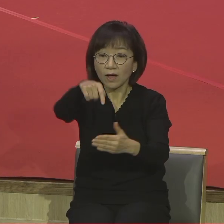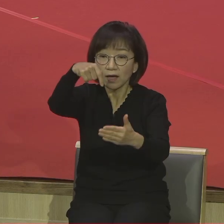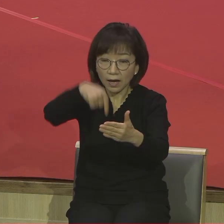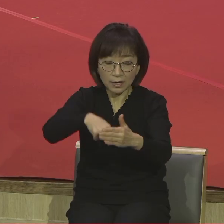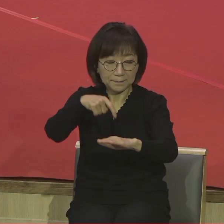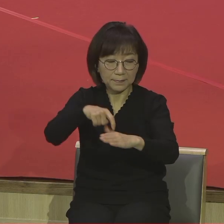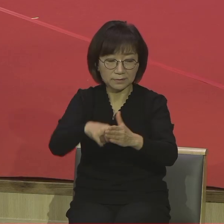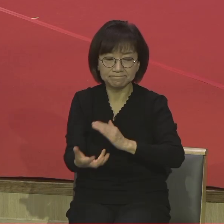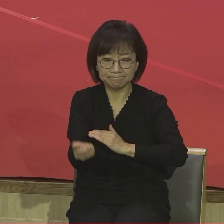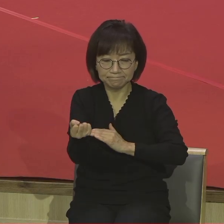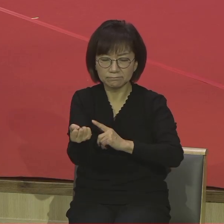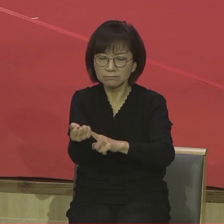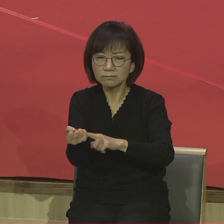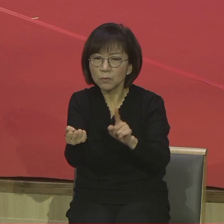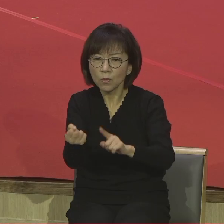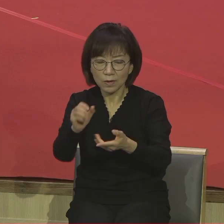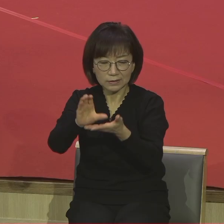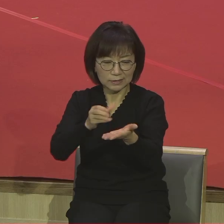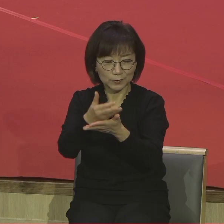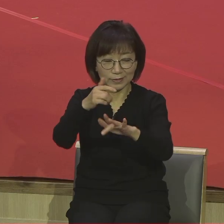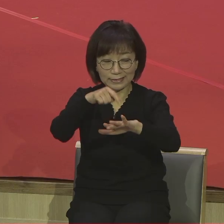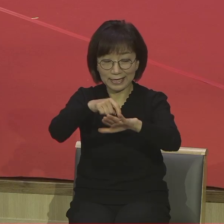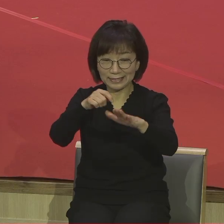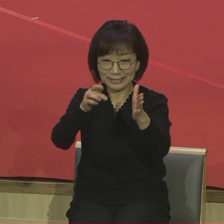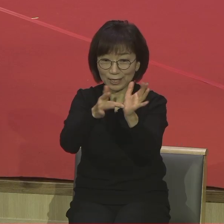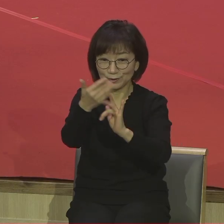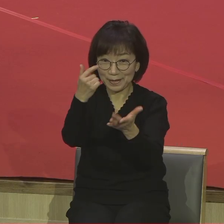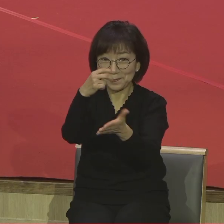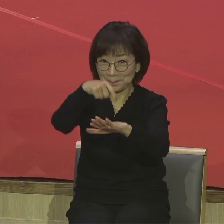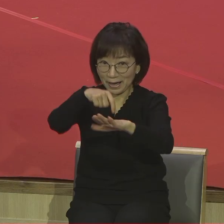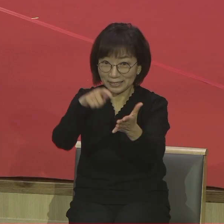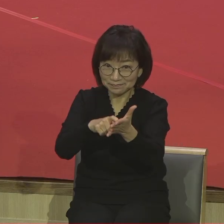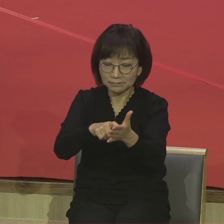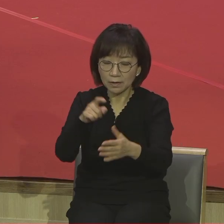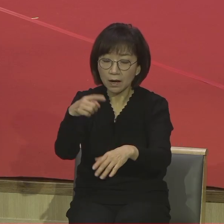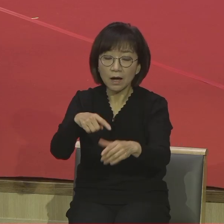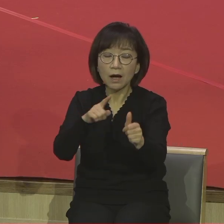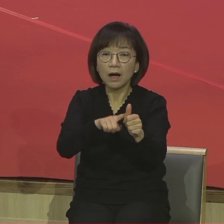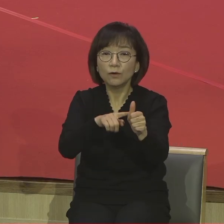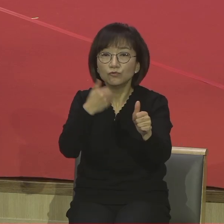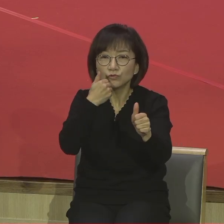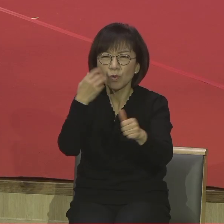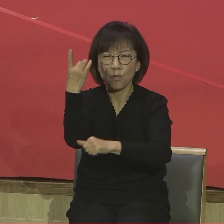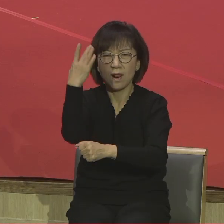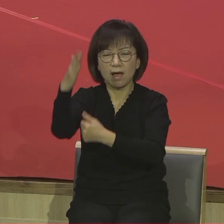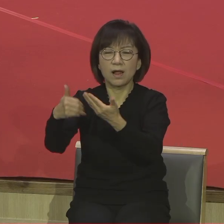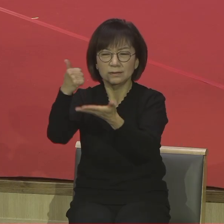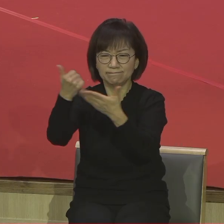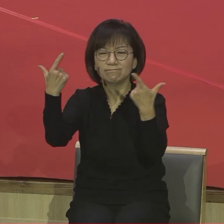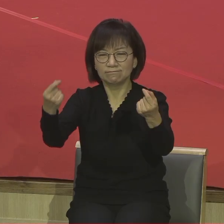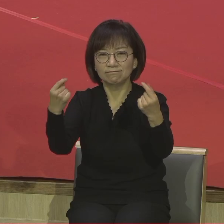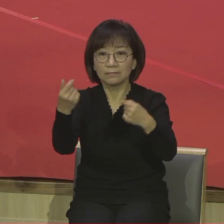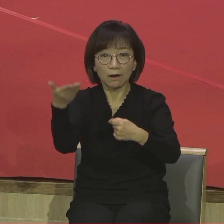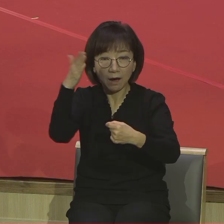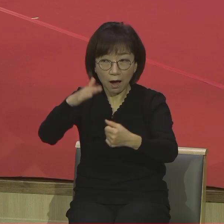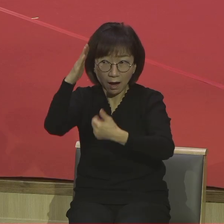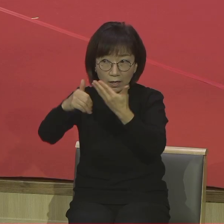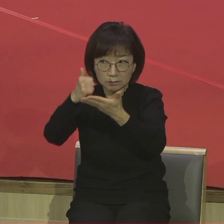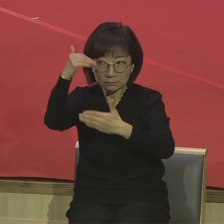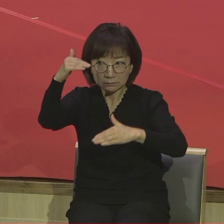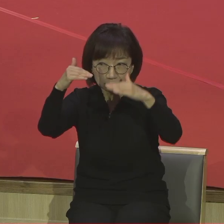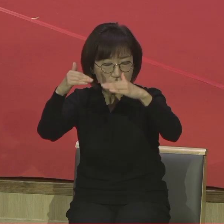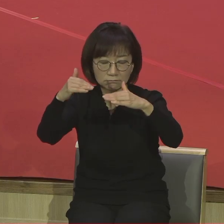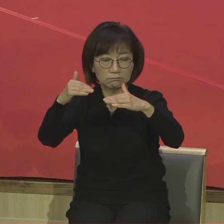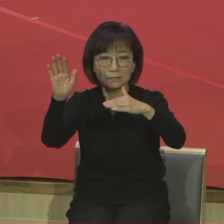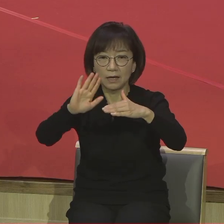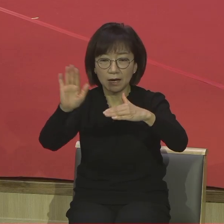이 마음을 품으라. 곧 그리스도 예수의 마음이니 그는 근본 하나님의 본체시나 하나님과 동등됨을 취할 것으로 여기지